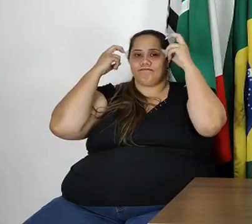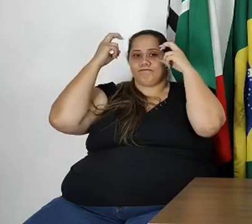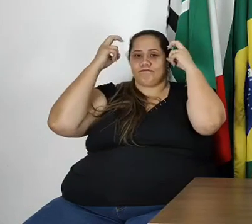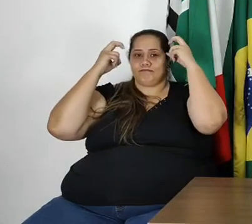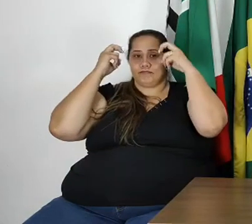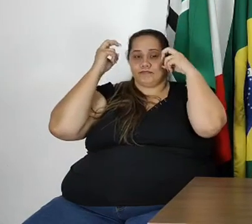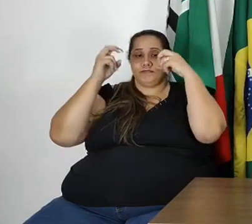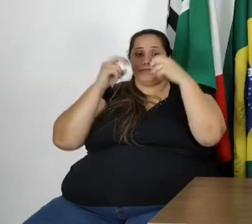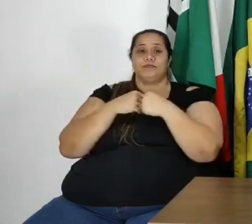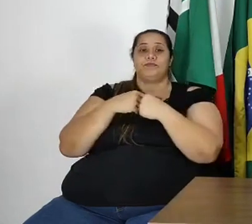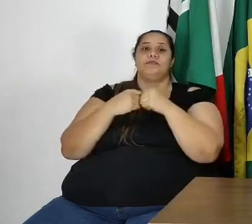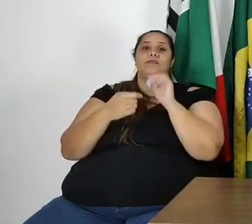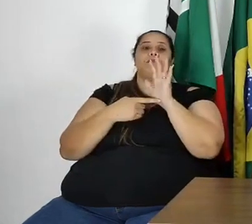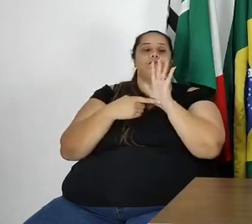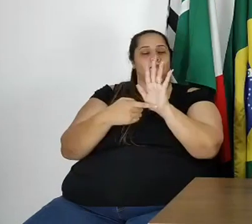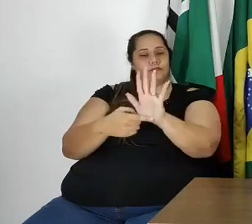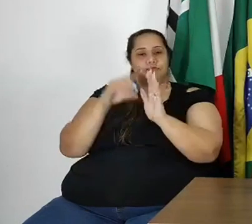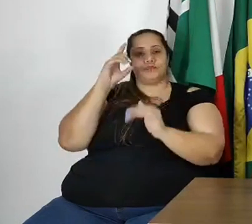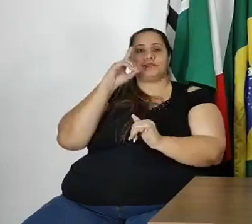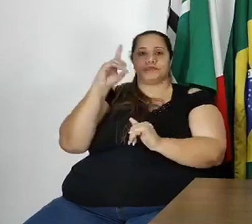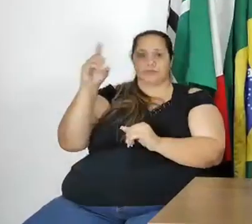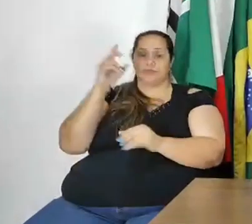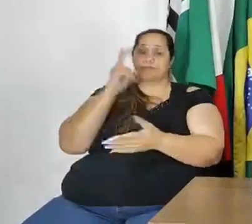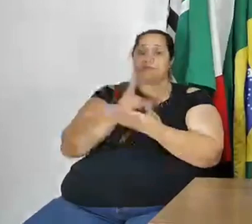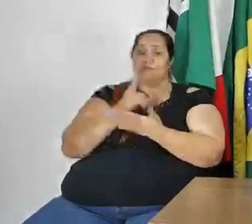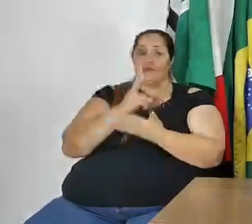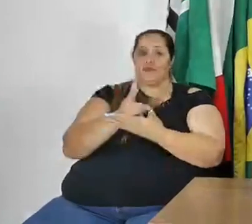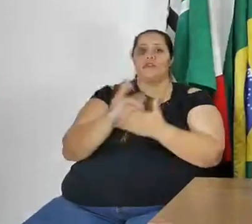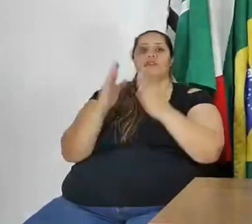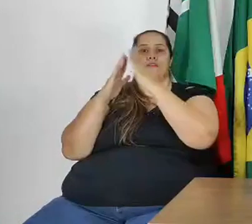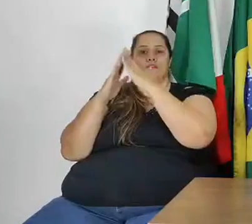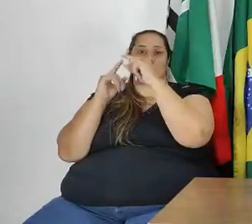de falar de Deus o tempo todo em nossas casas.